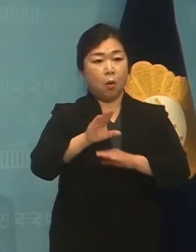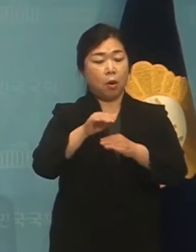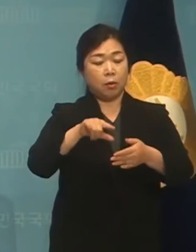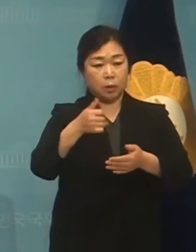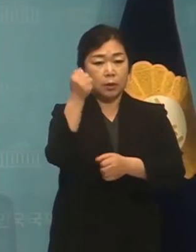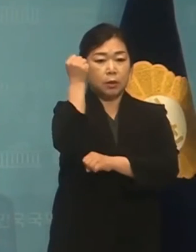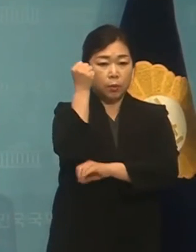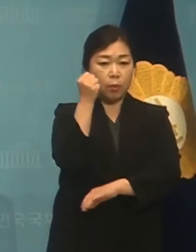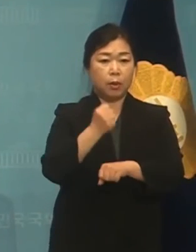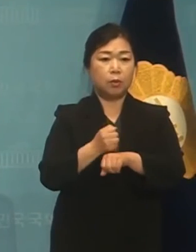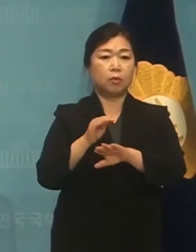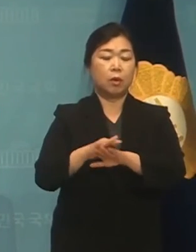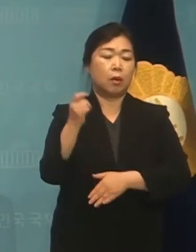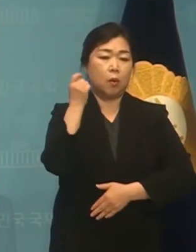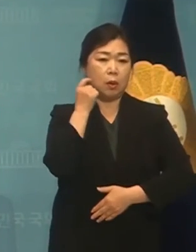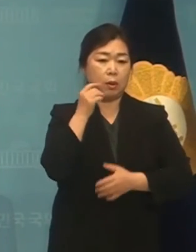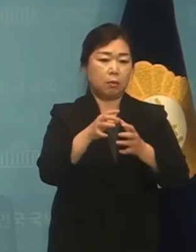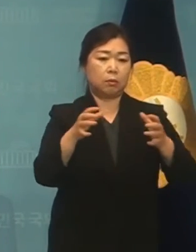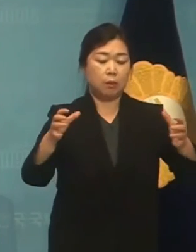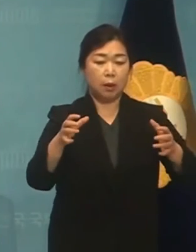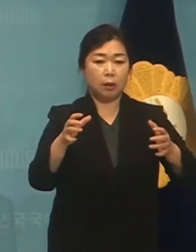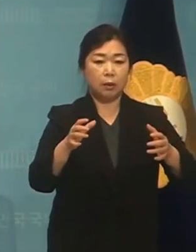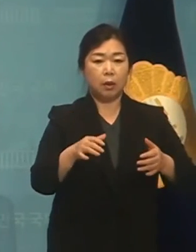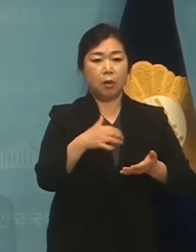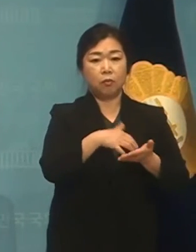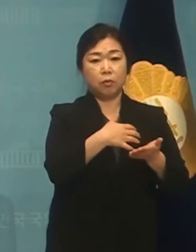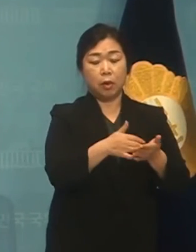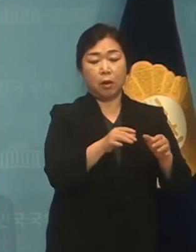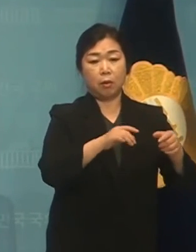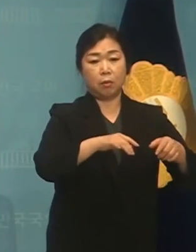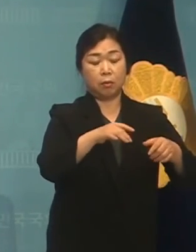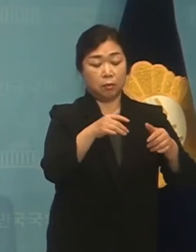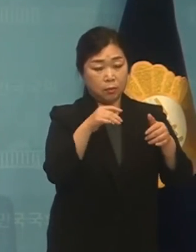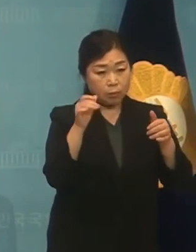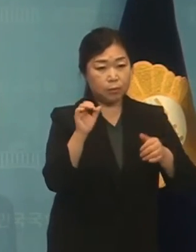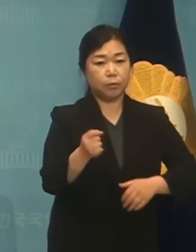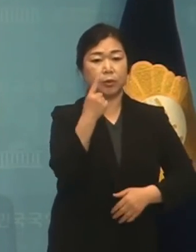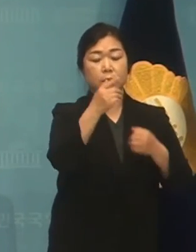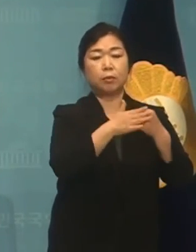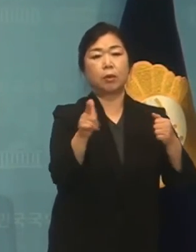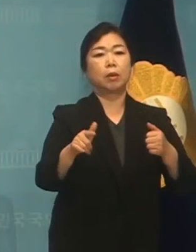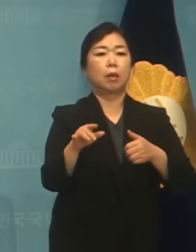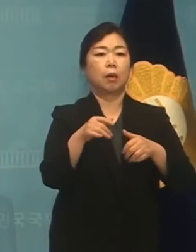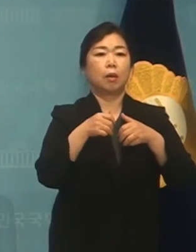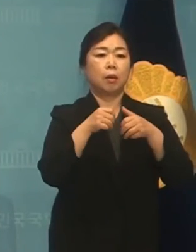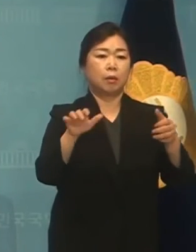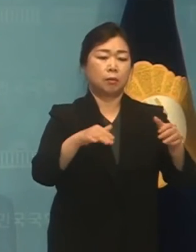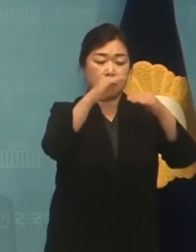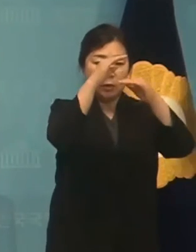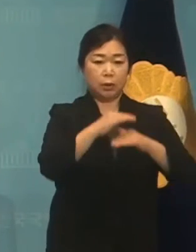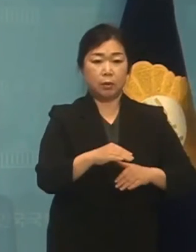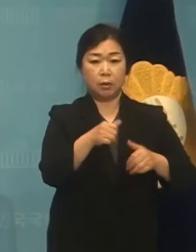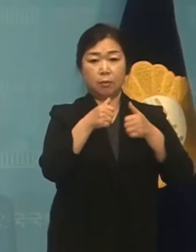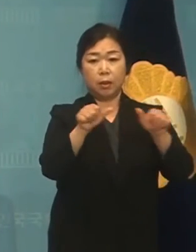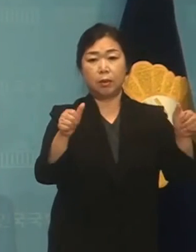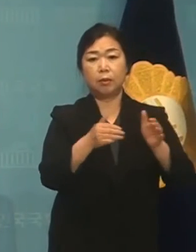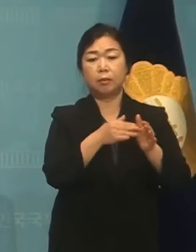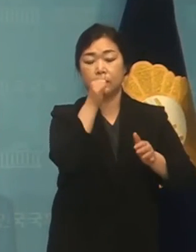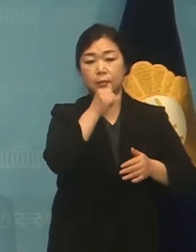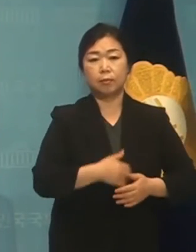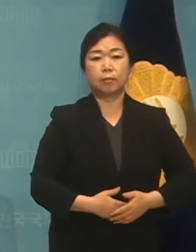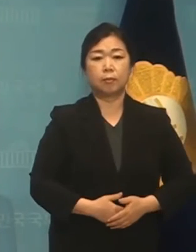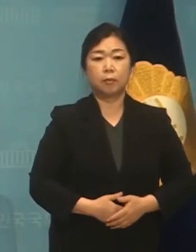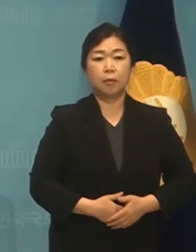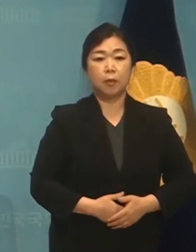존립 기반은 거짓으로 부풀려진 유가부수에 의해 파괴되었습니다. 국민들이 자신들의 부수를